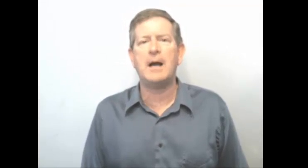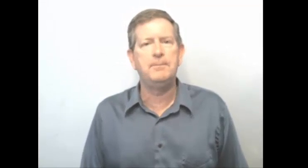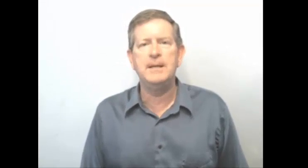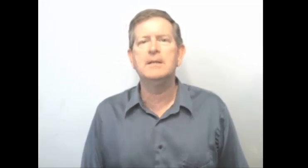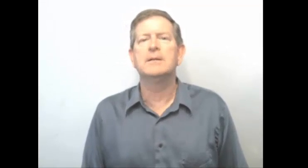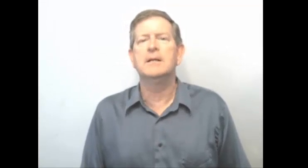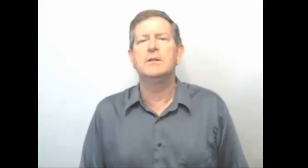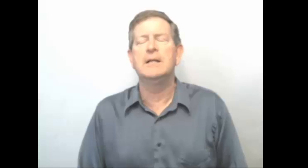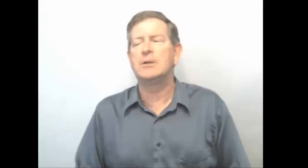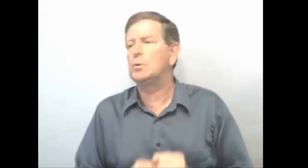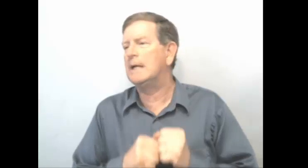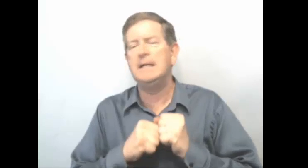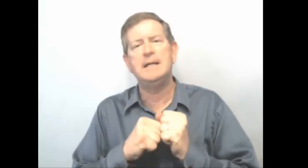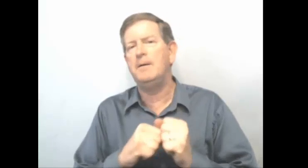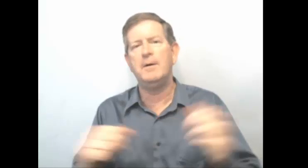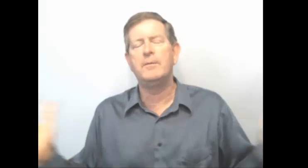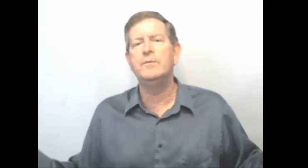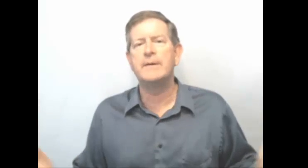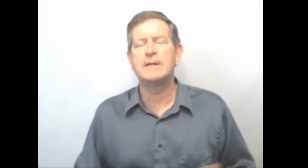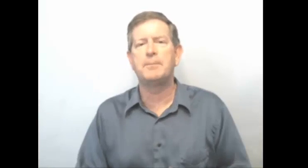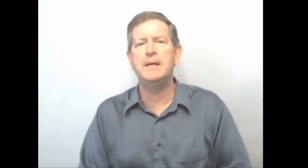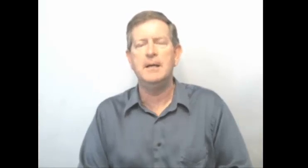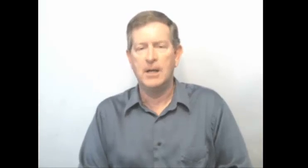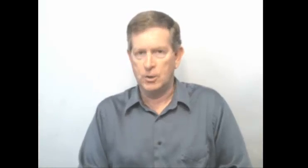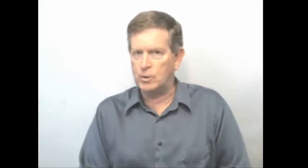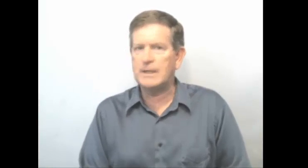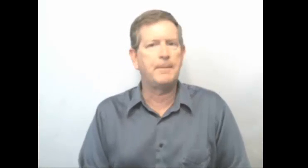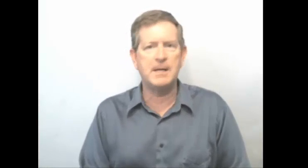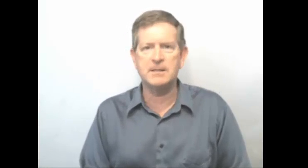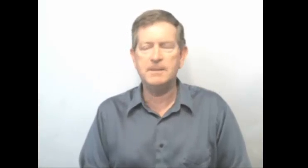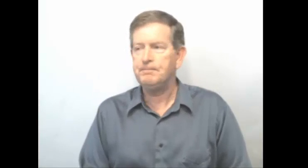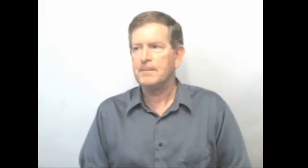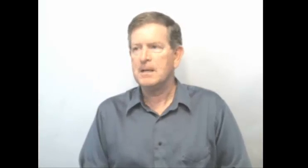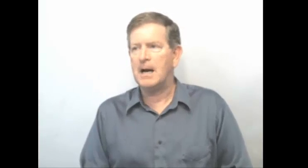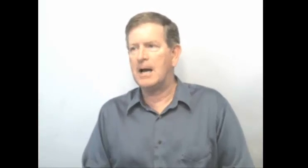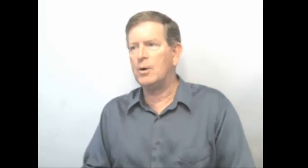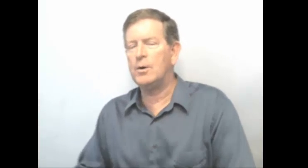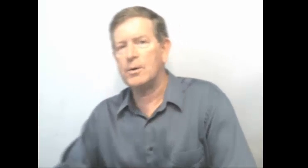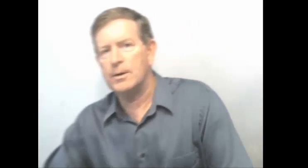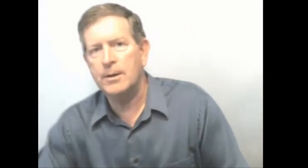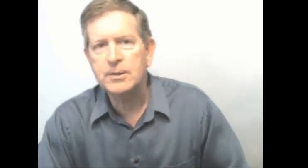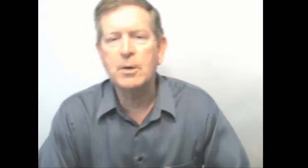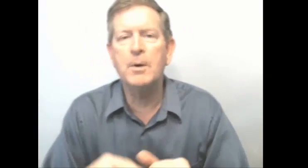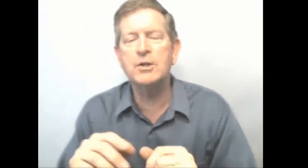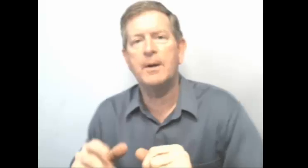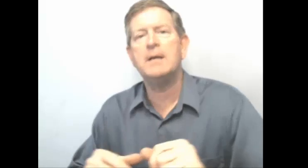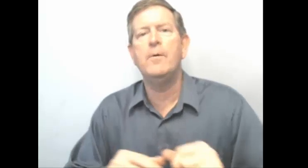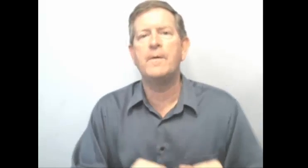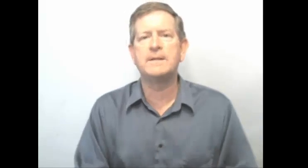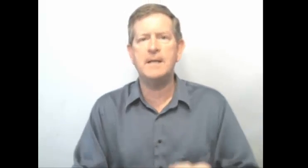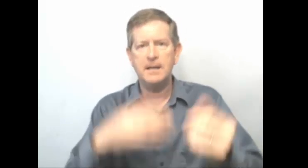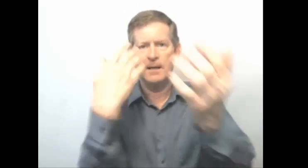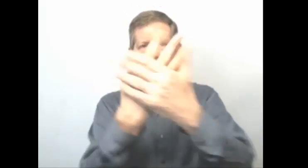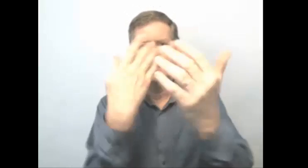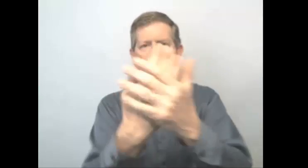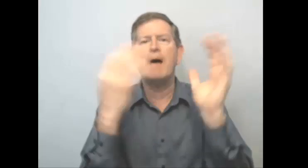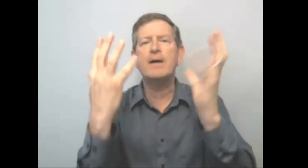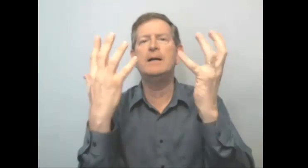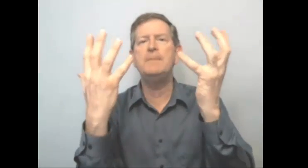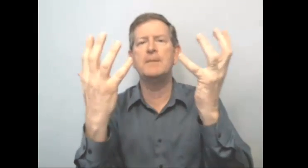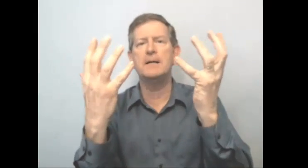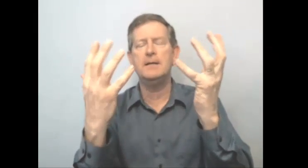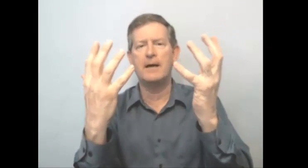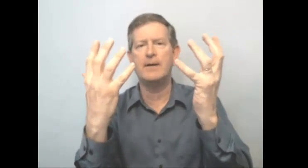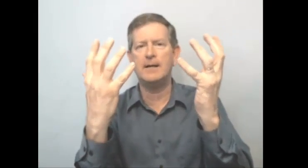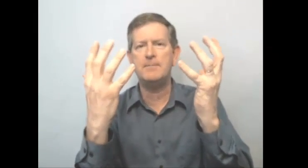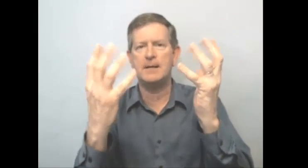révision rapide de la totalité des verbes que vous avez appris jusqu'à présent. Alors, ce que moi j'aimerais que vous fassiez, avec